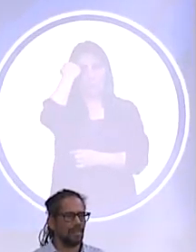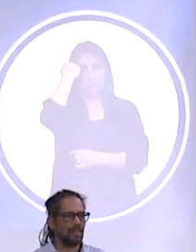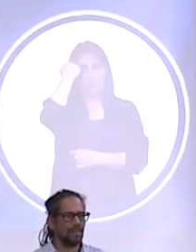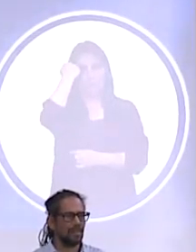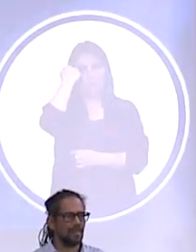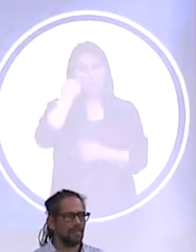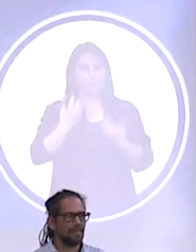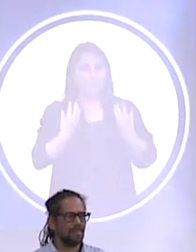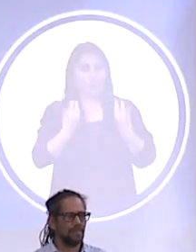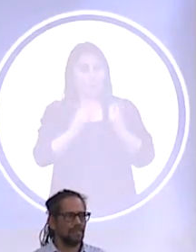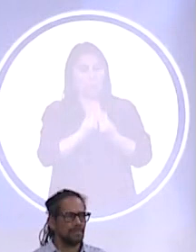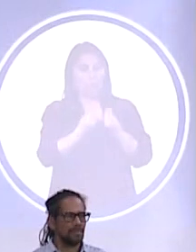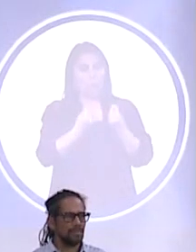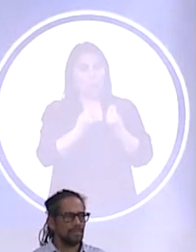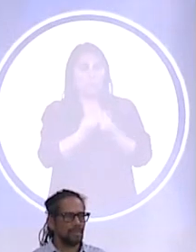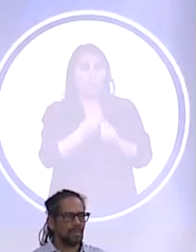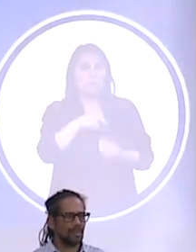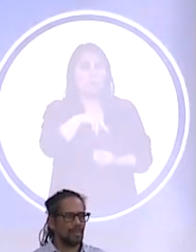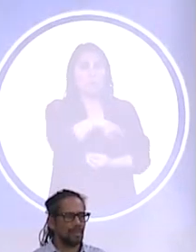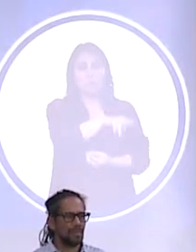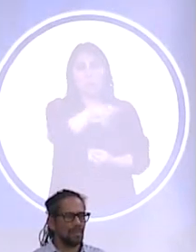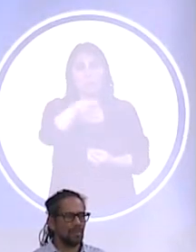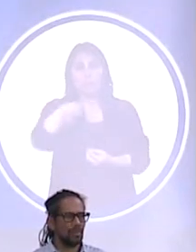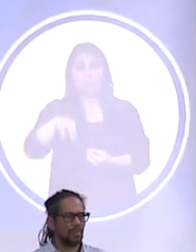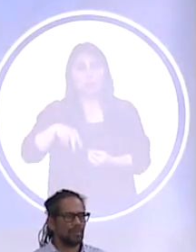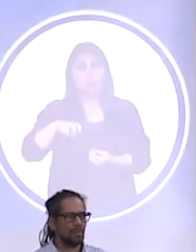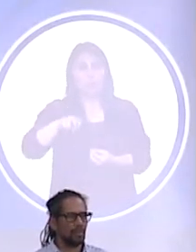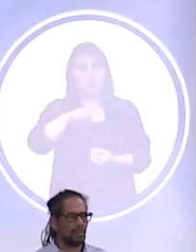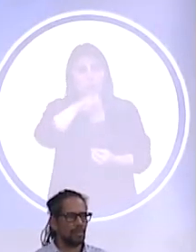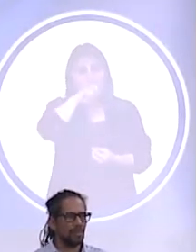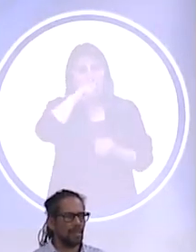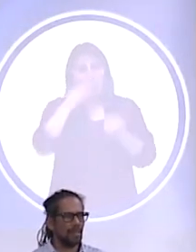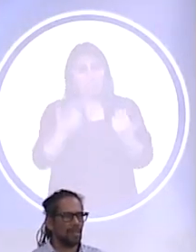no no no